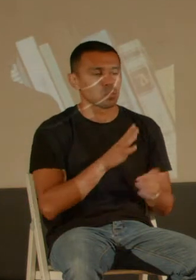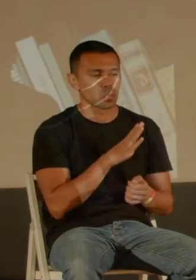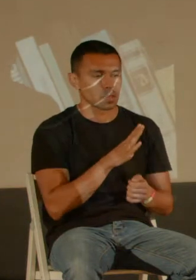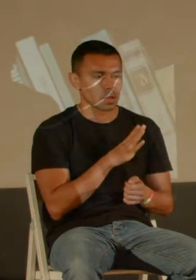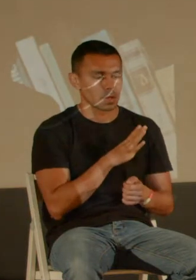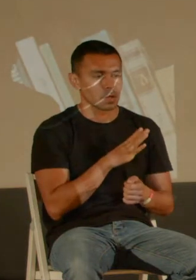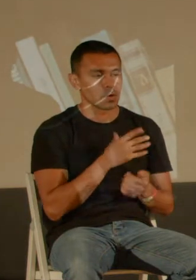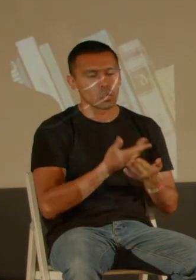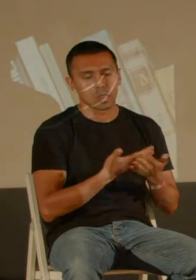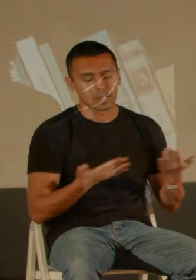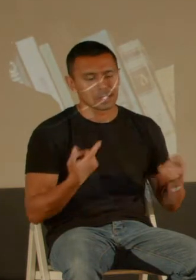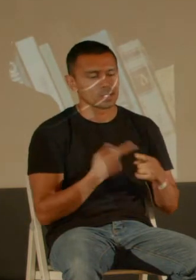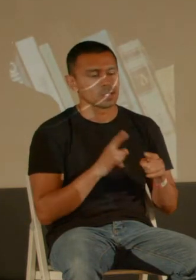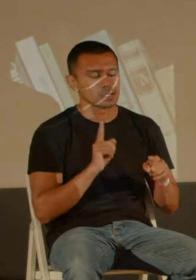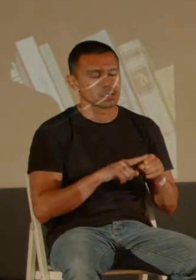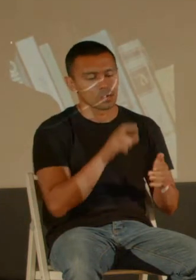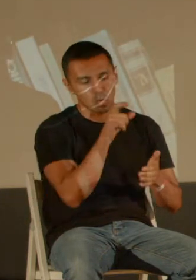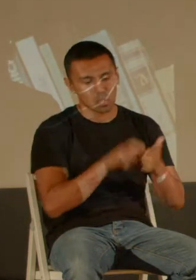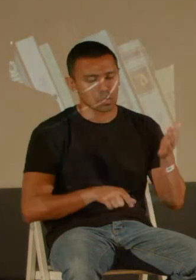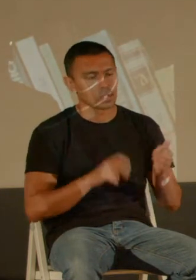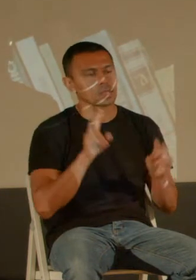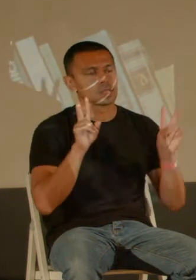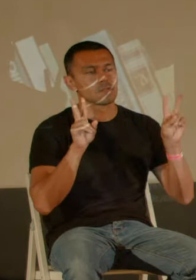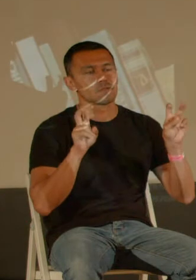була колекцією цих колонок. Називалася